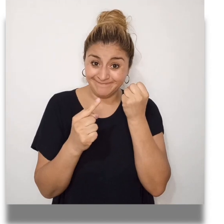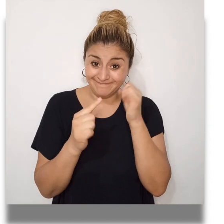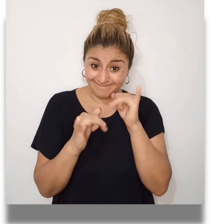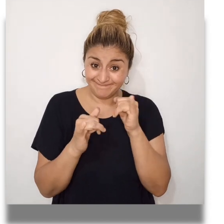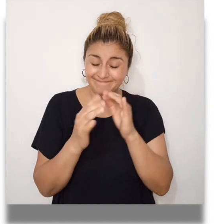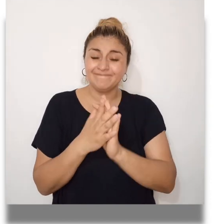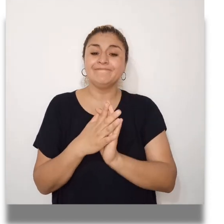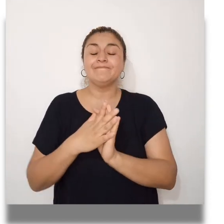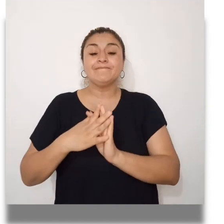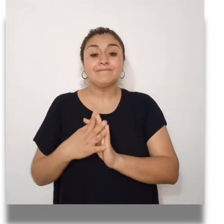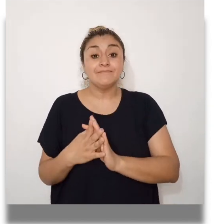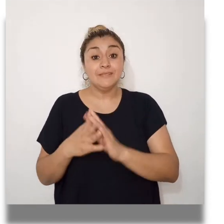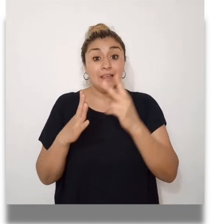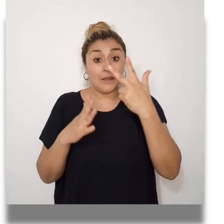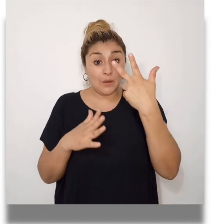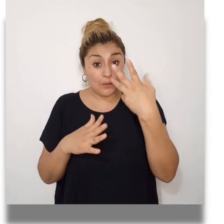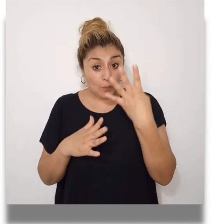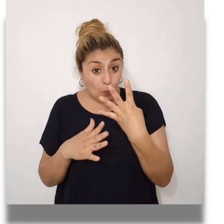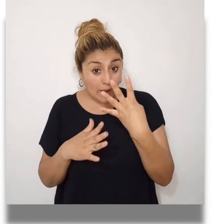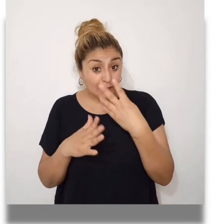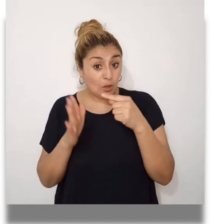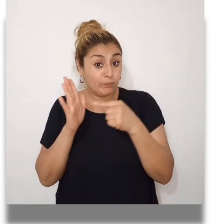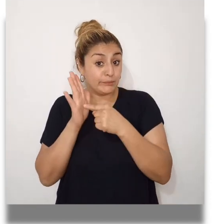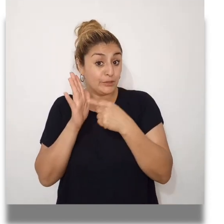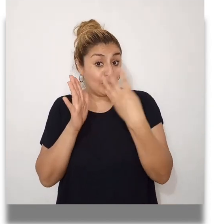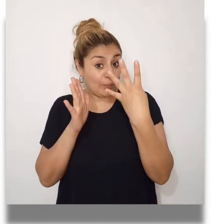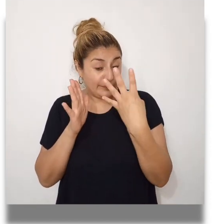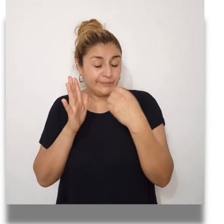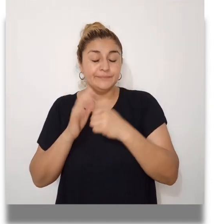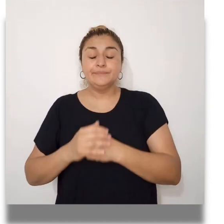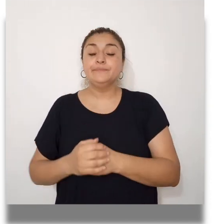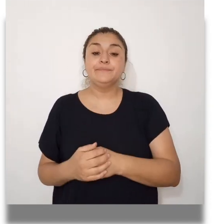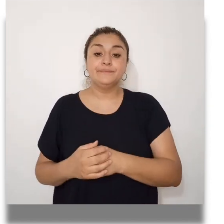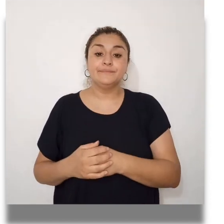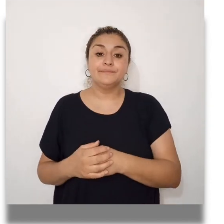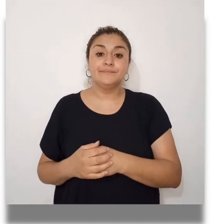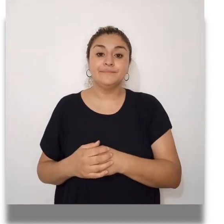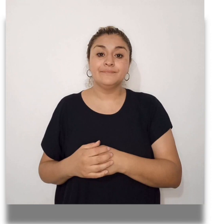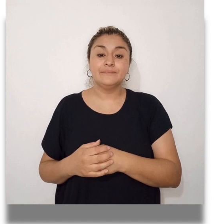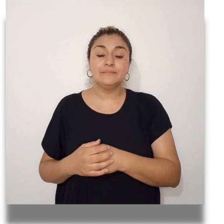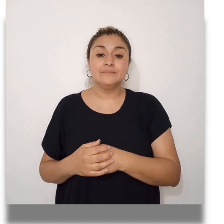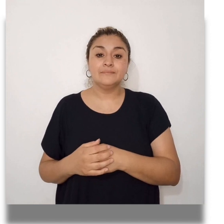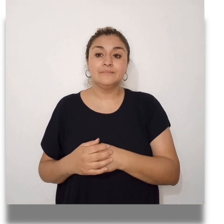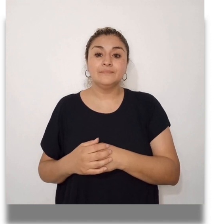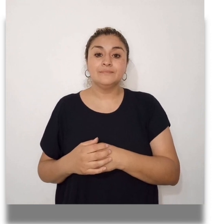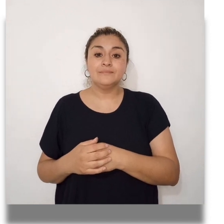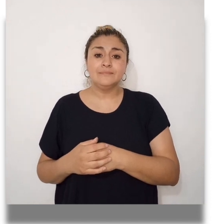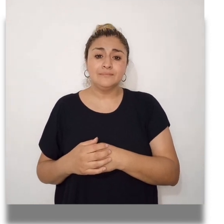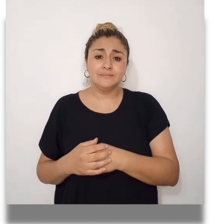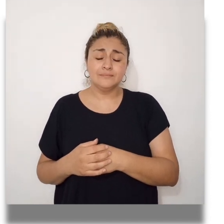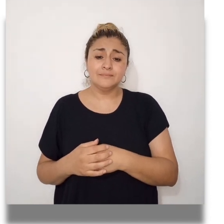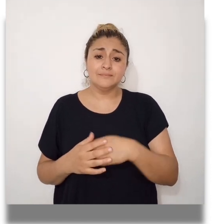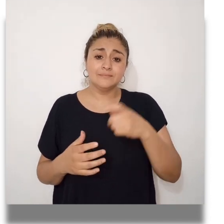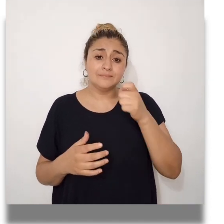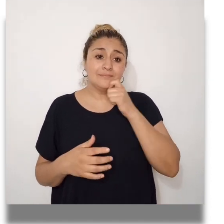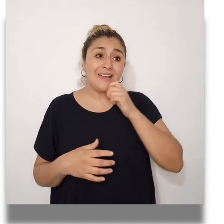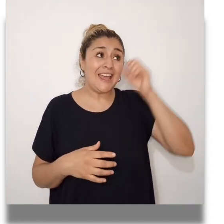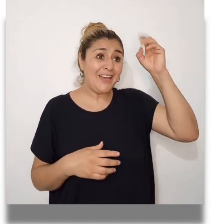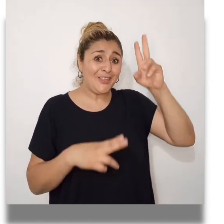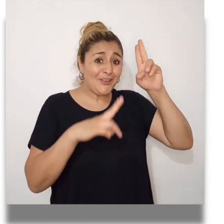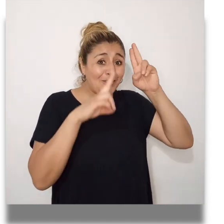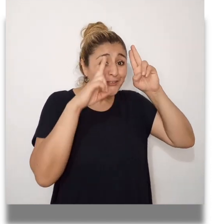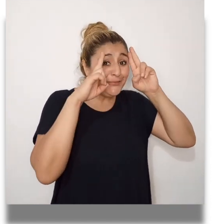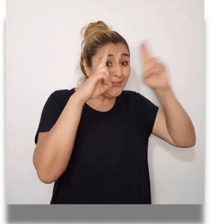crainte, tu dois chercher la sagesse comme l'argent. Y cuarto, para tener el temor de